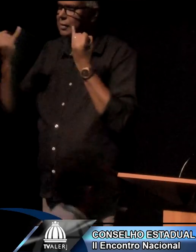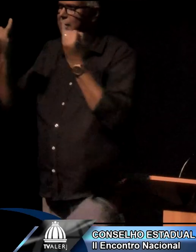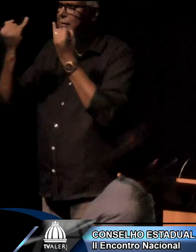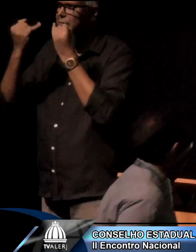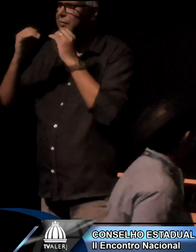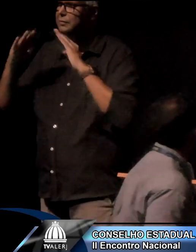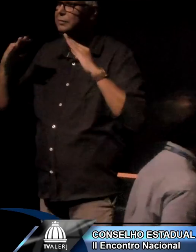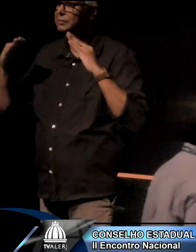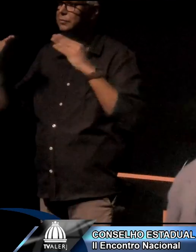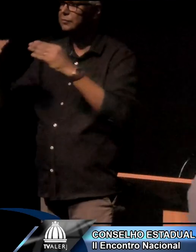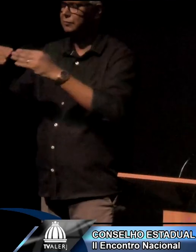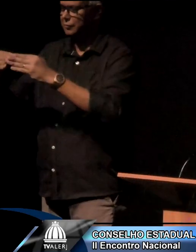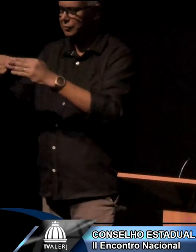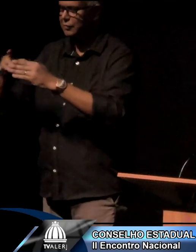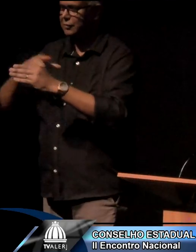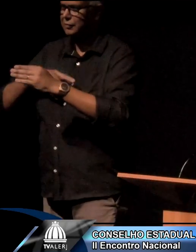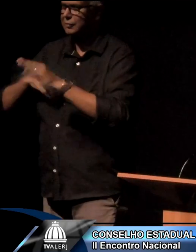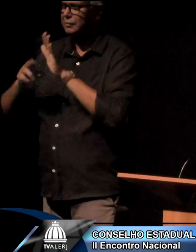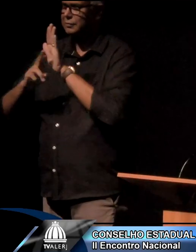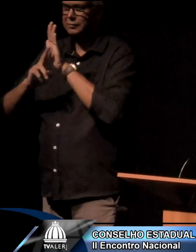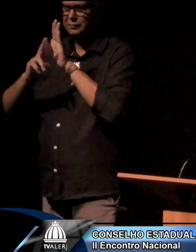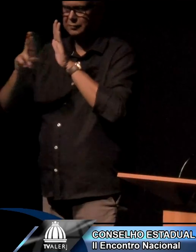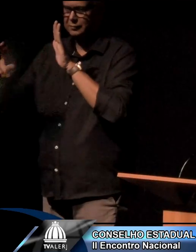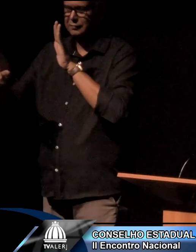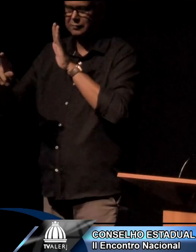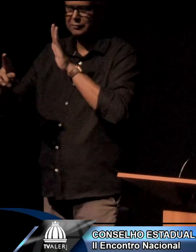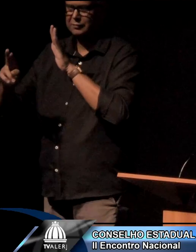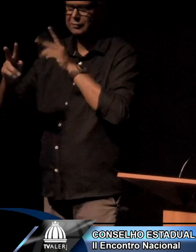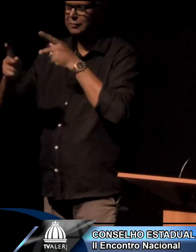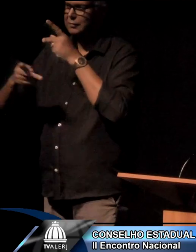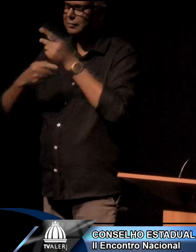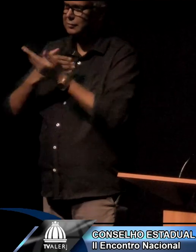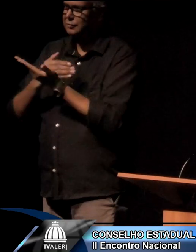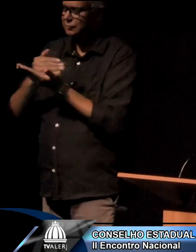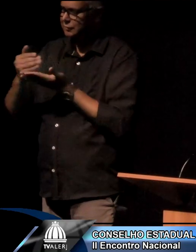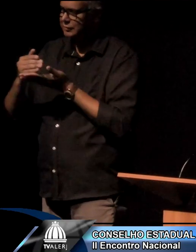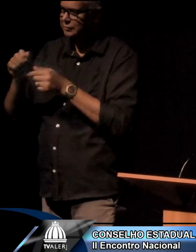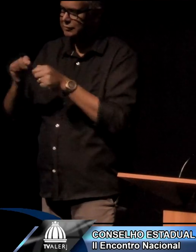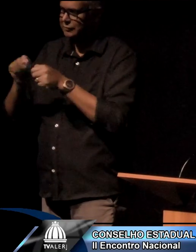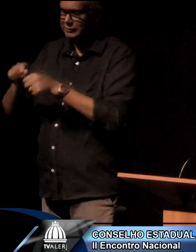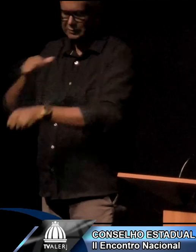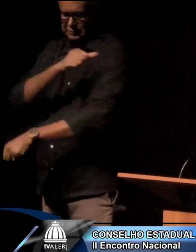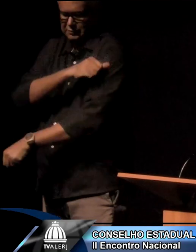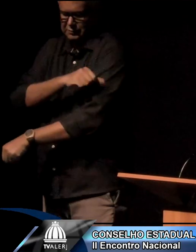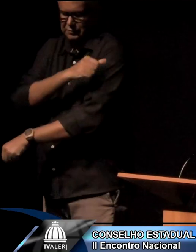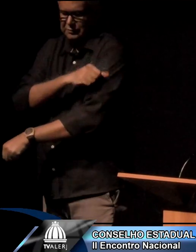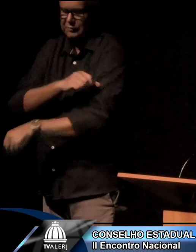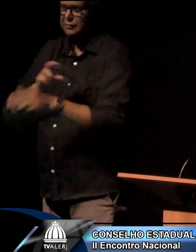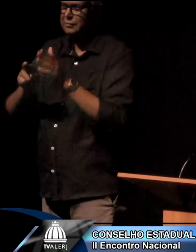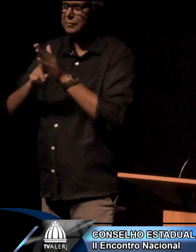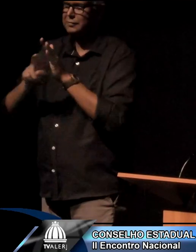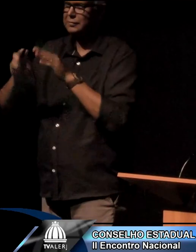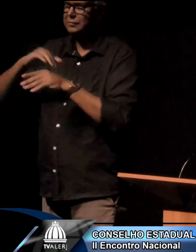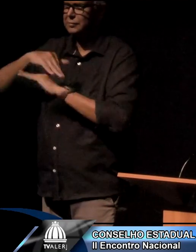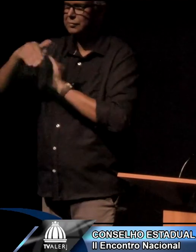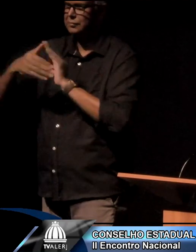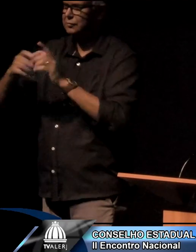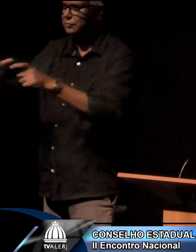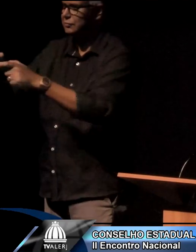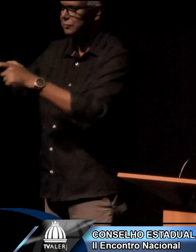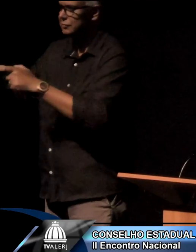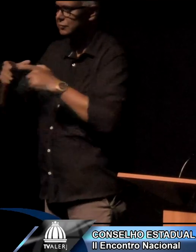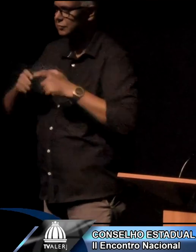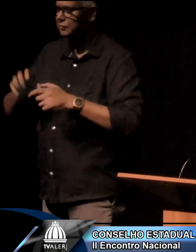ter essa representatividade não apesar que está sendo feito no Rio de Janeiro a gente tem representatividade de todos os lugares e